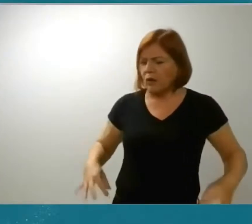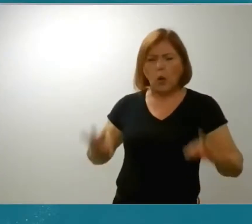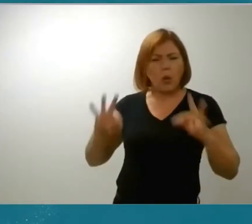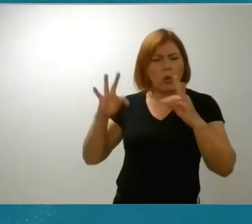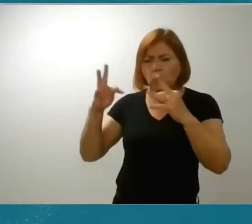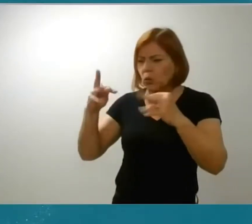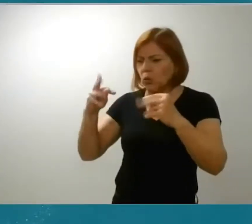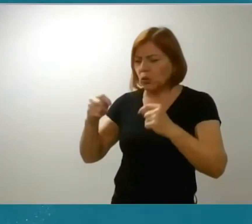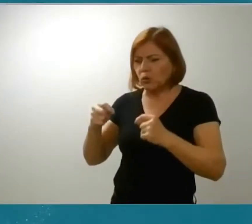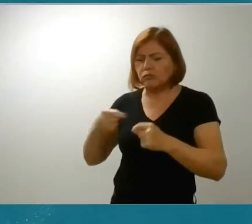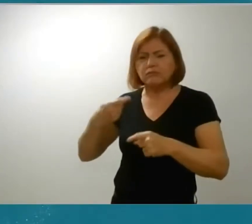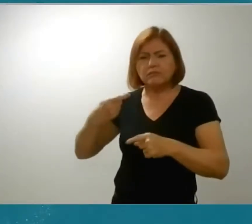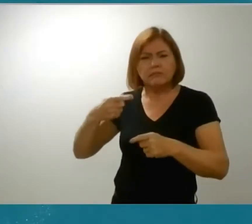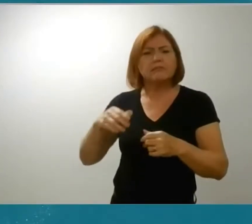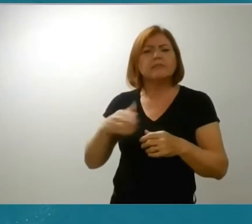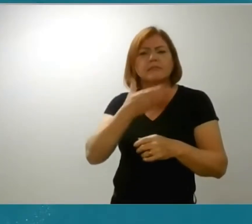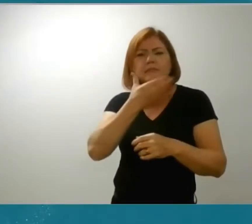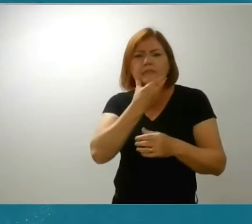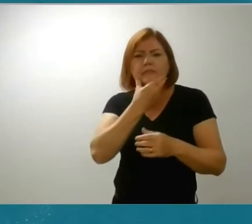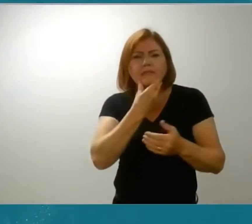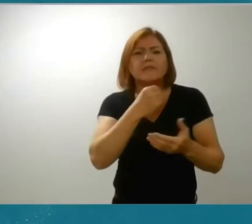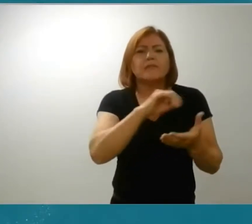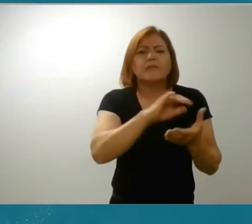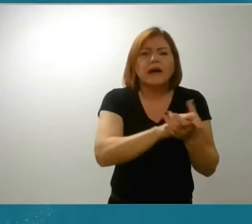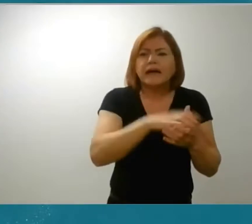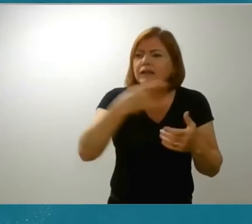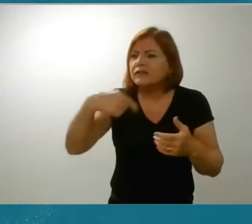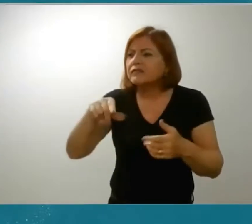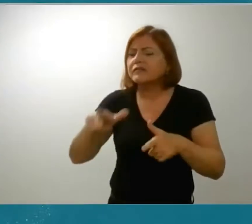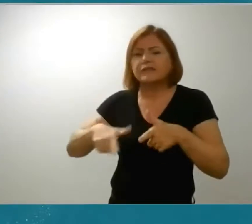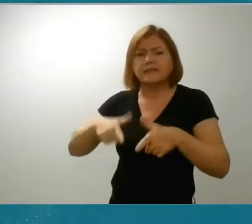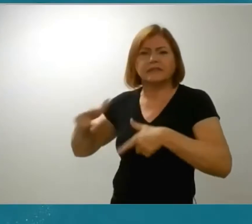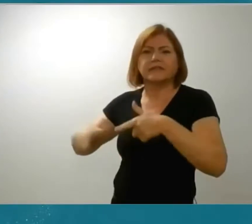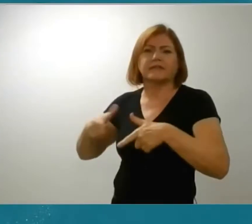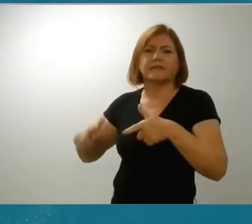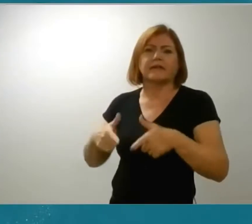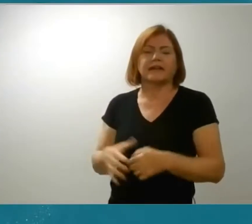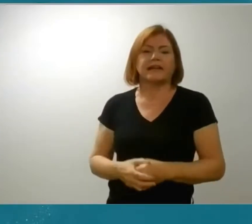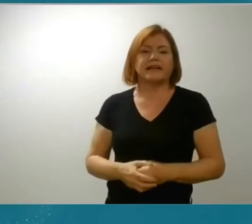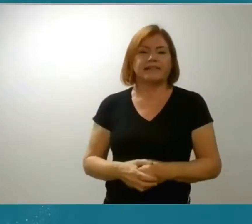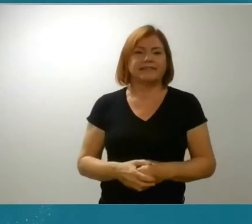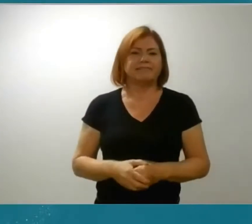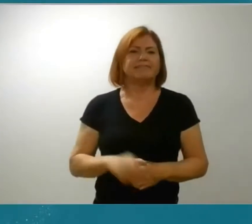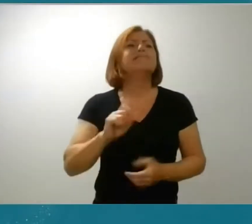Quem é assim? Quem é assim? Não preciso, não quero expor vocês não quero expor vocês.